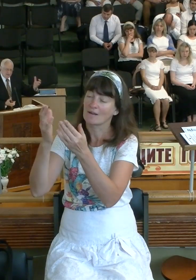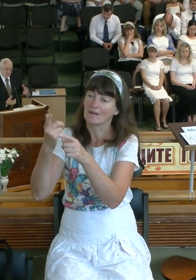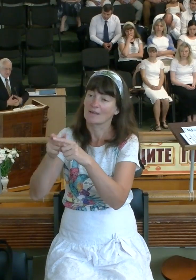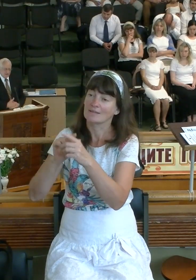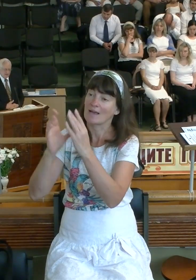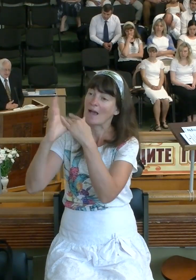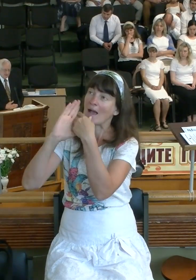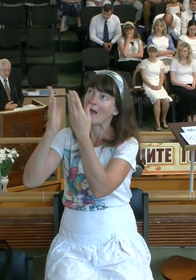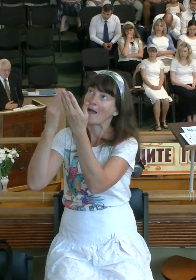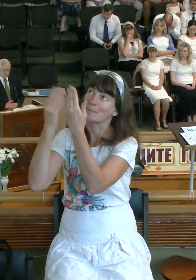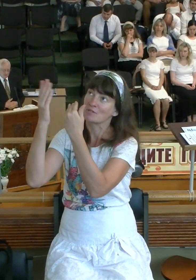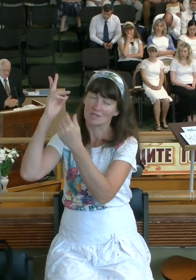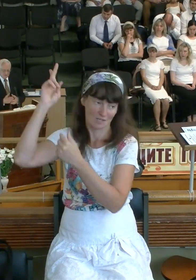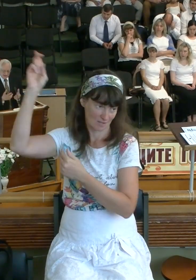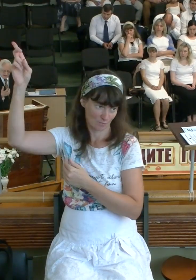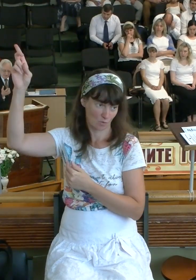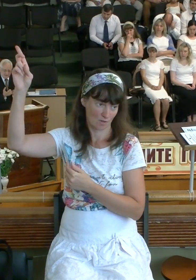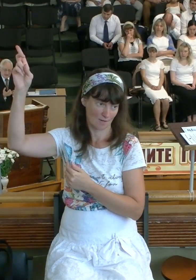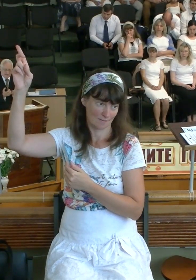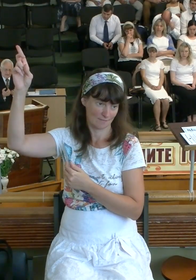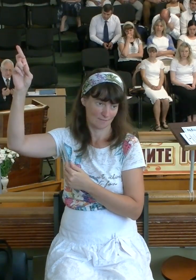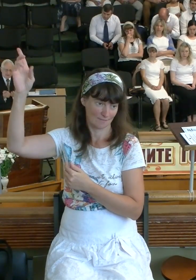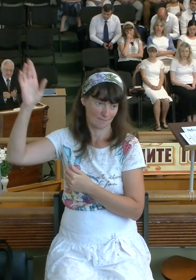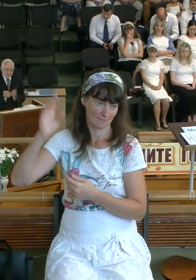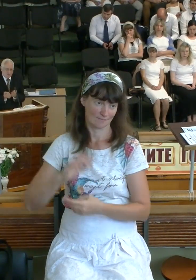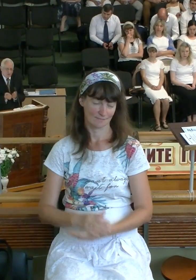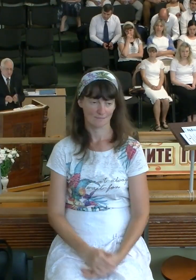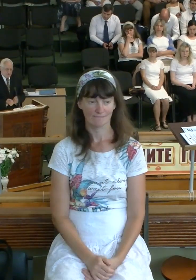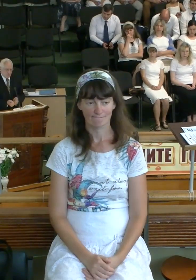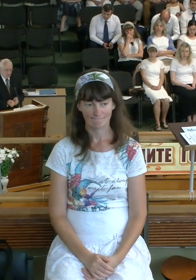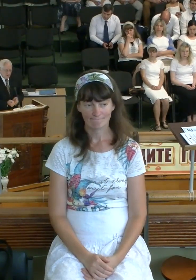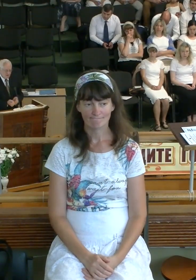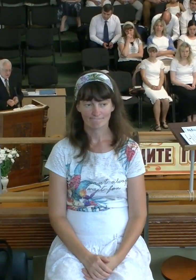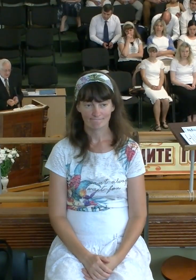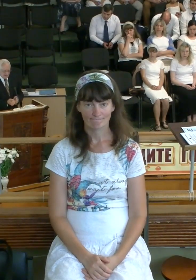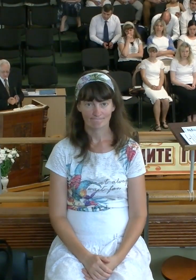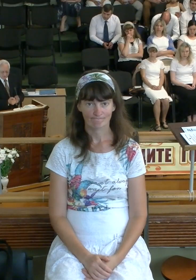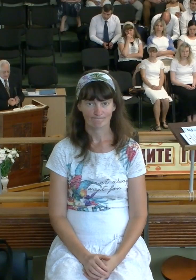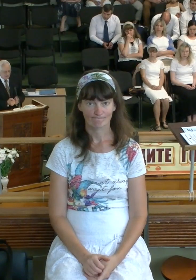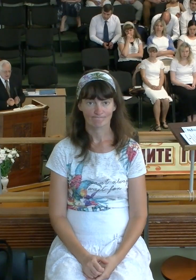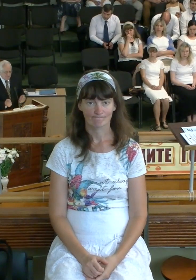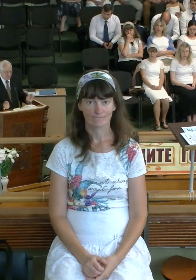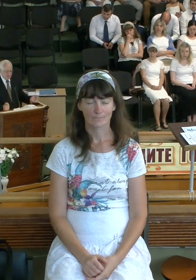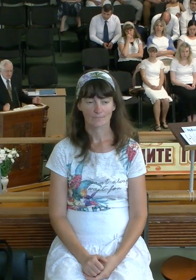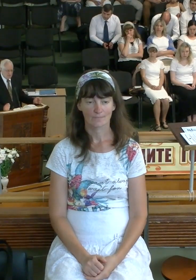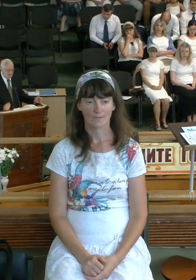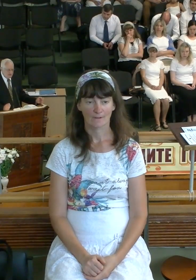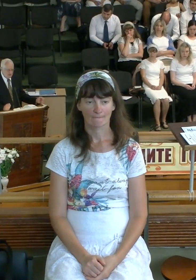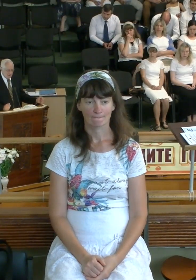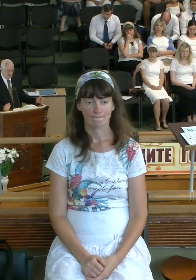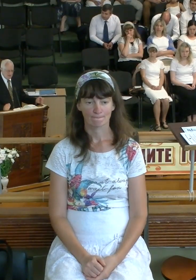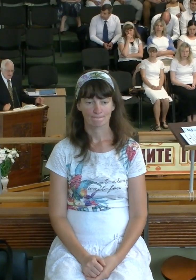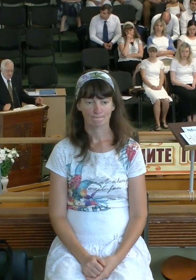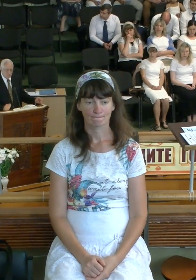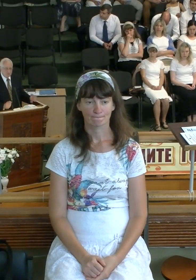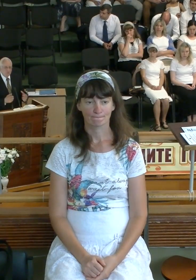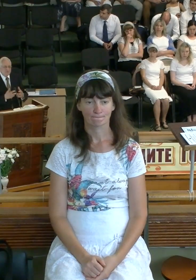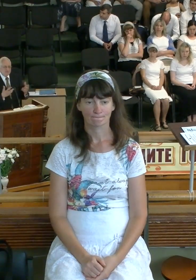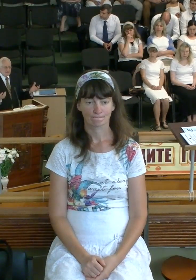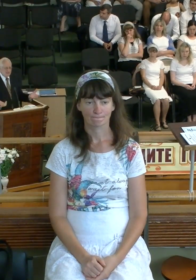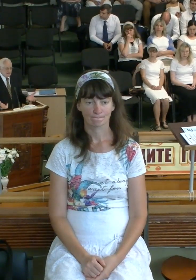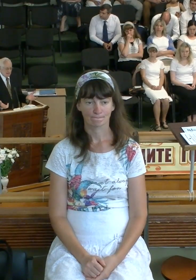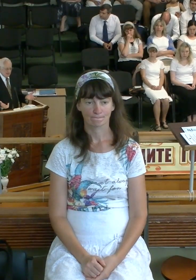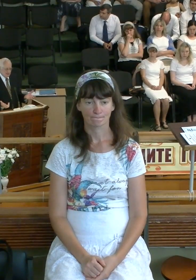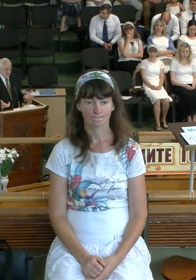Час молитвы, час выделенный специально Господу, для многих это забытое служение.